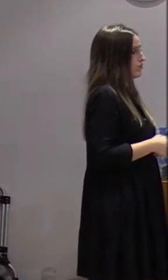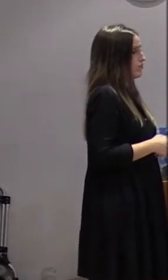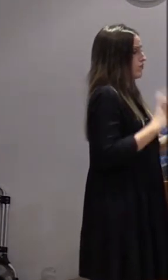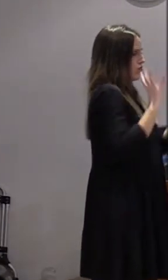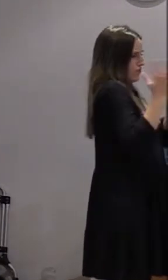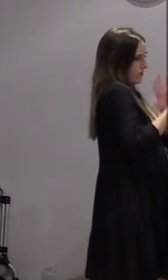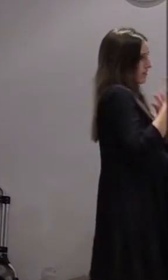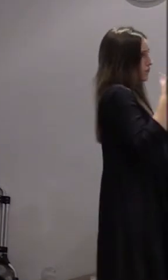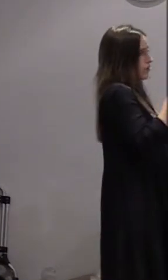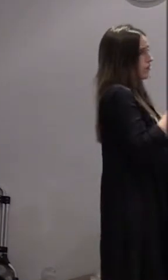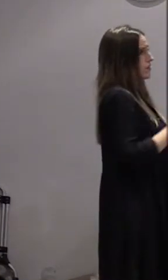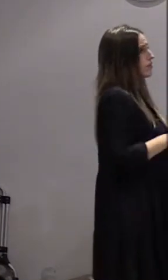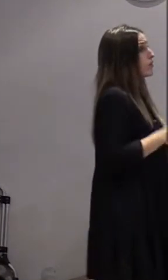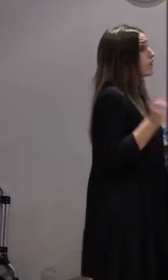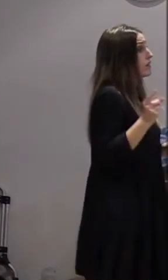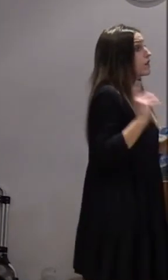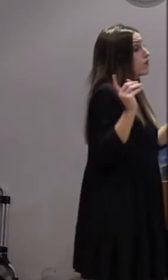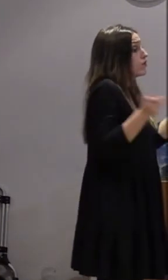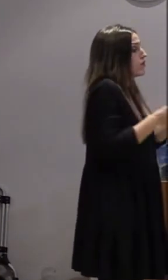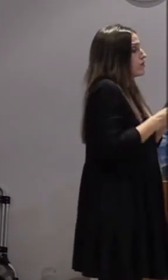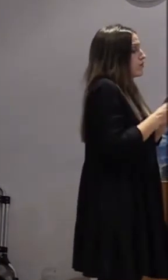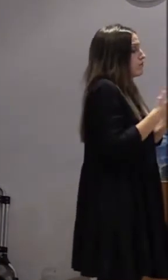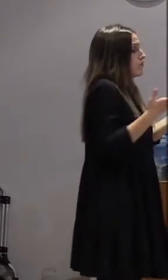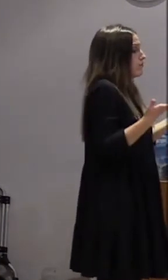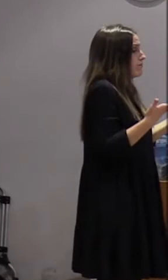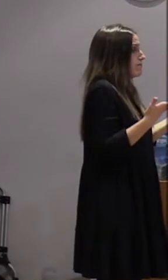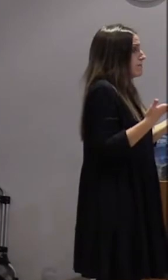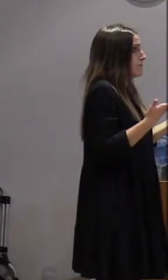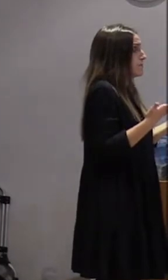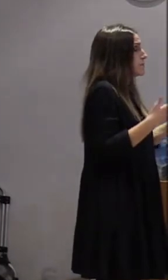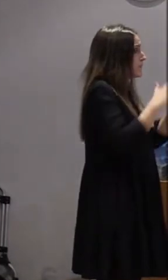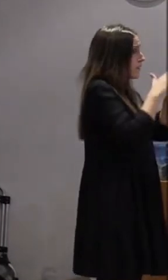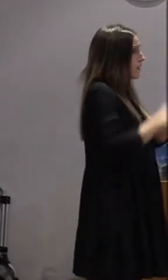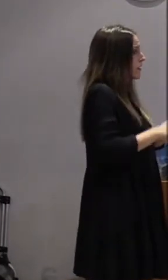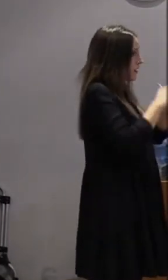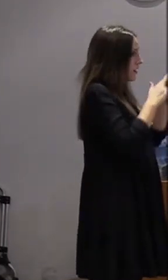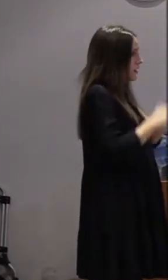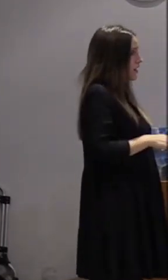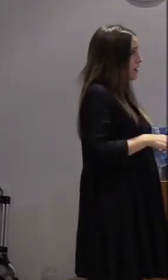la conclusión a la que llega con ese trabajo es que analizando